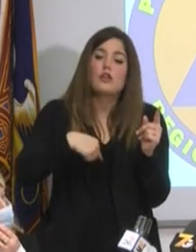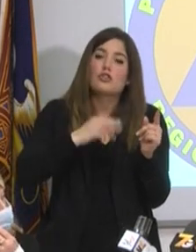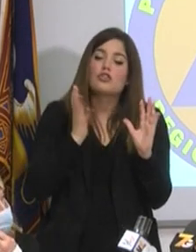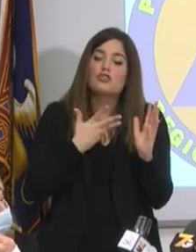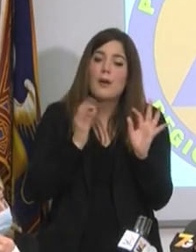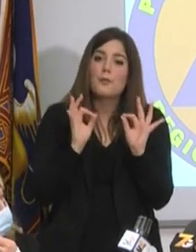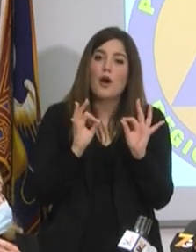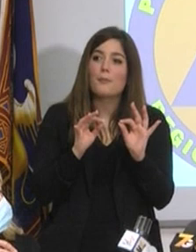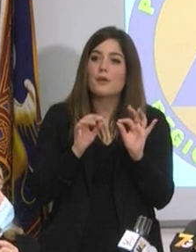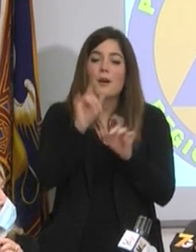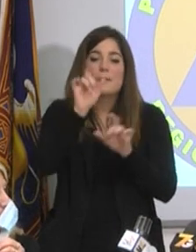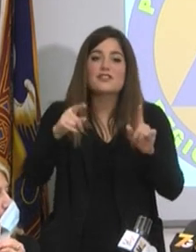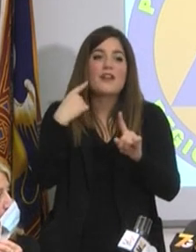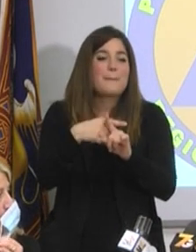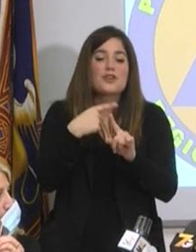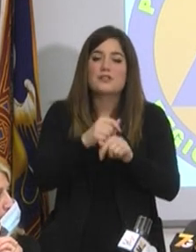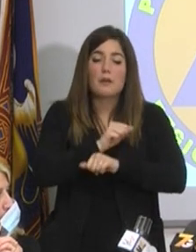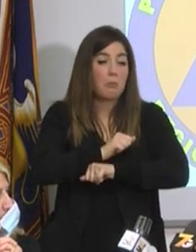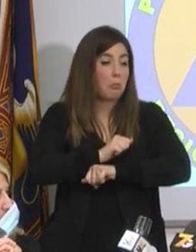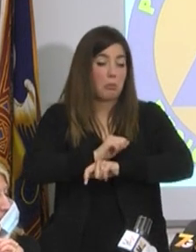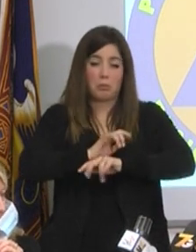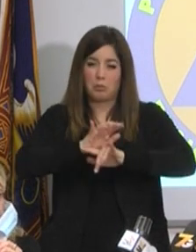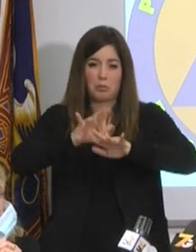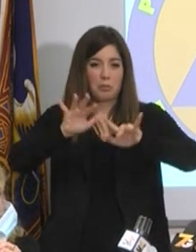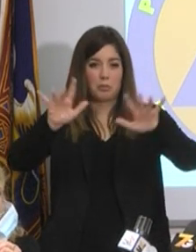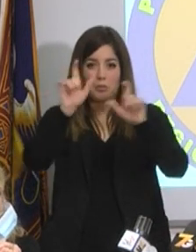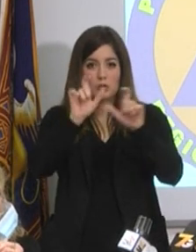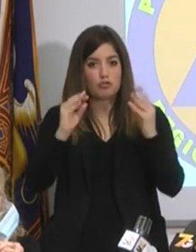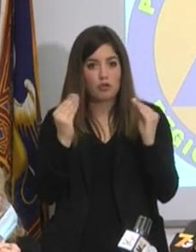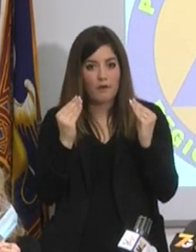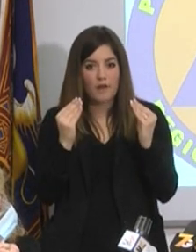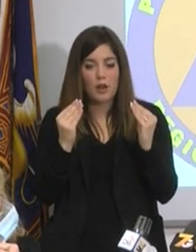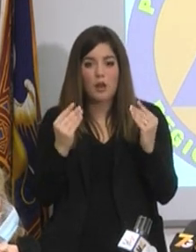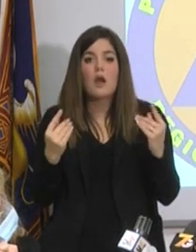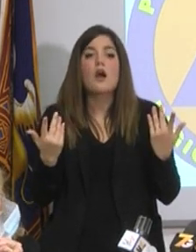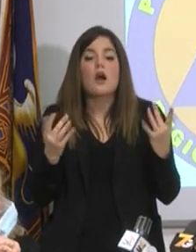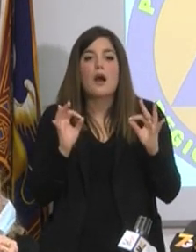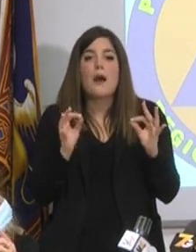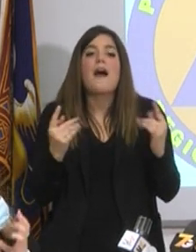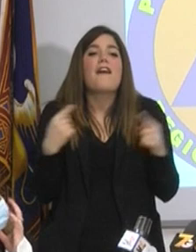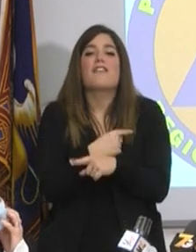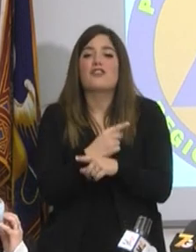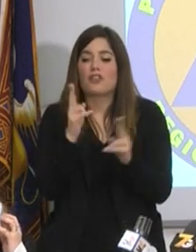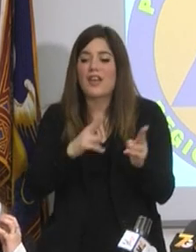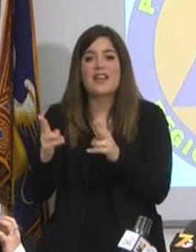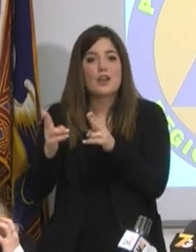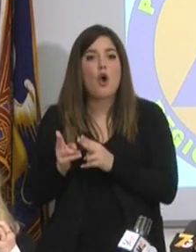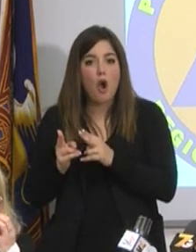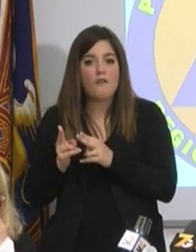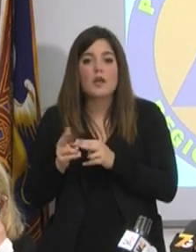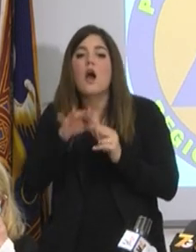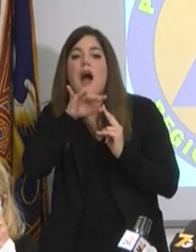positivi ce l'abbiamo tra i giovani e la massa di ricoveri ce l'abbiamo tra gli anziani i 70